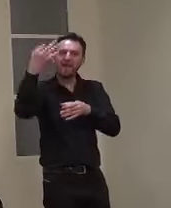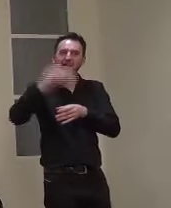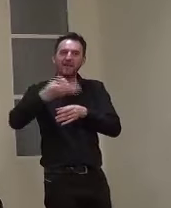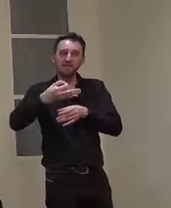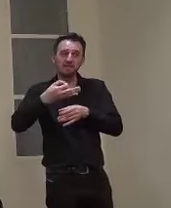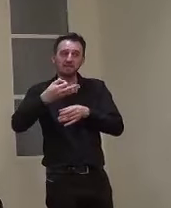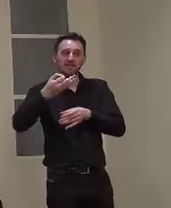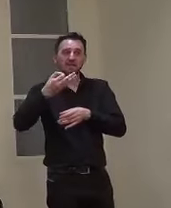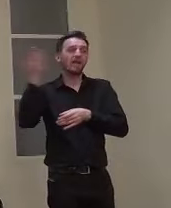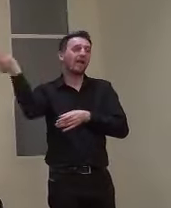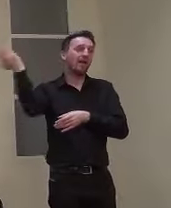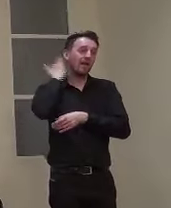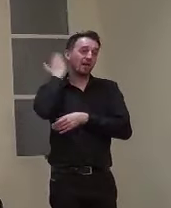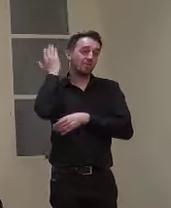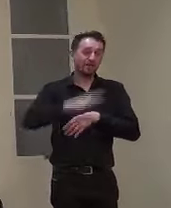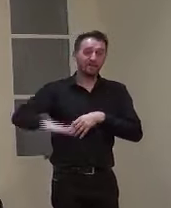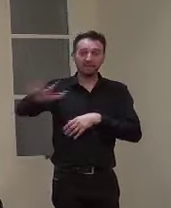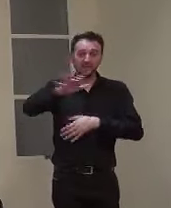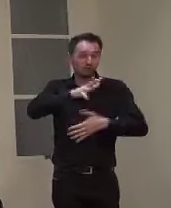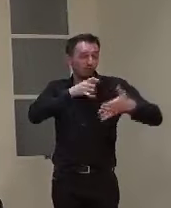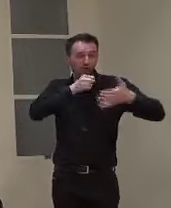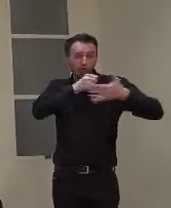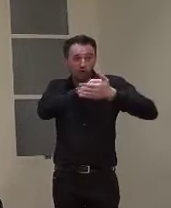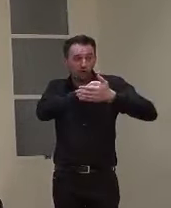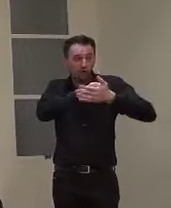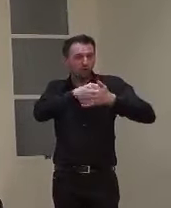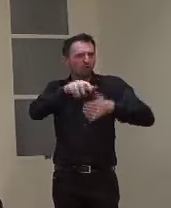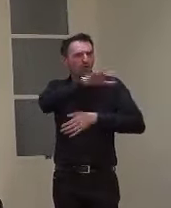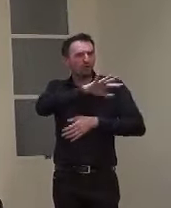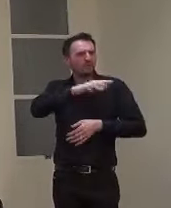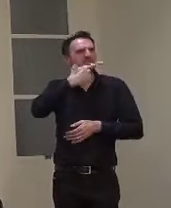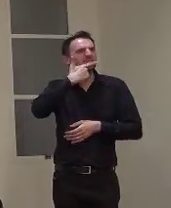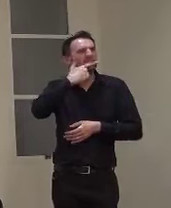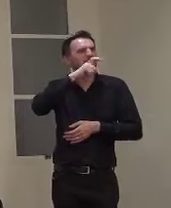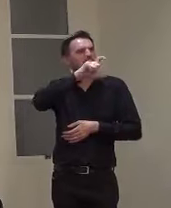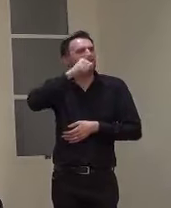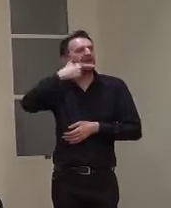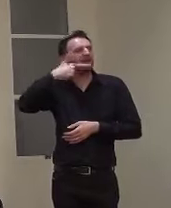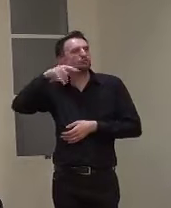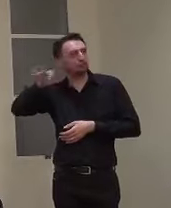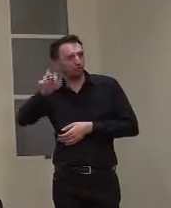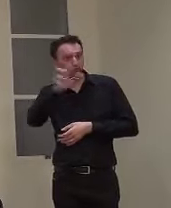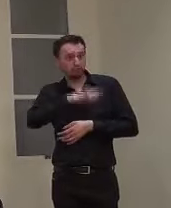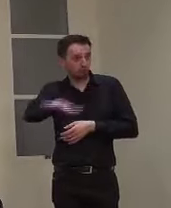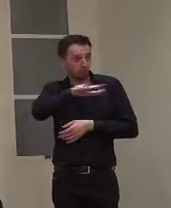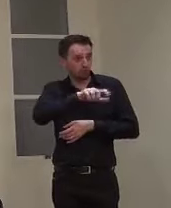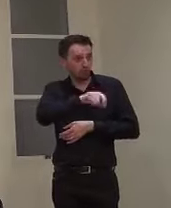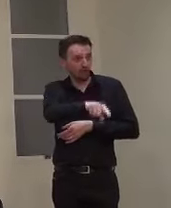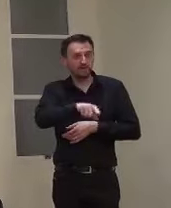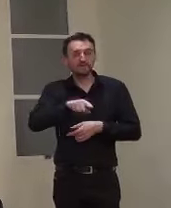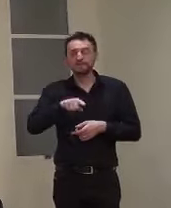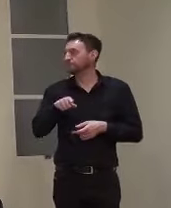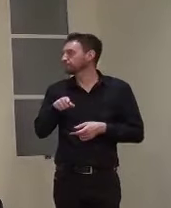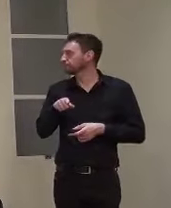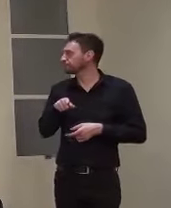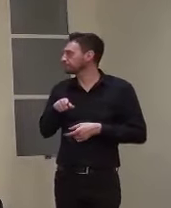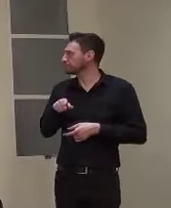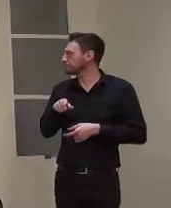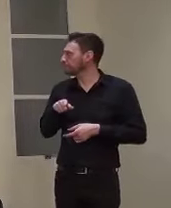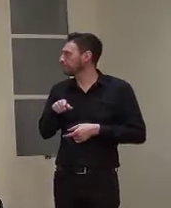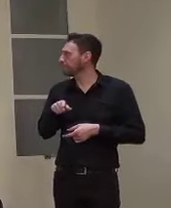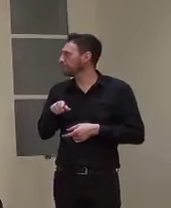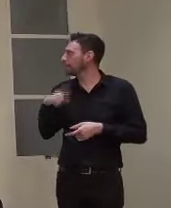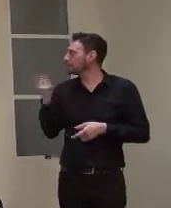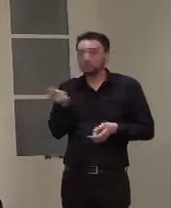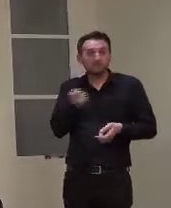de la matanza que está en el fondo de los fondos millas caso se llama el lugar donde todo es